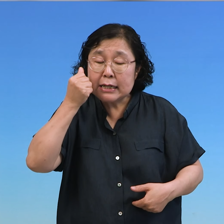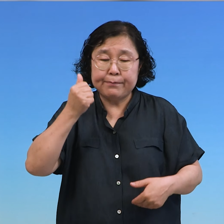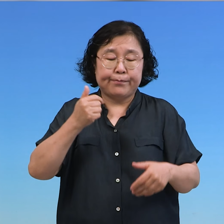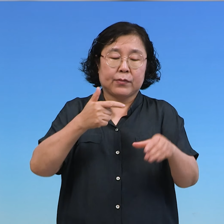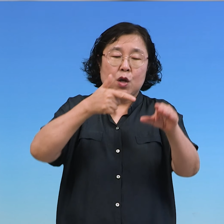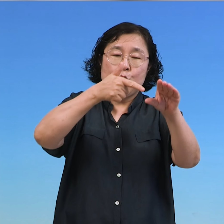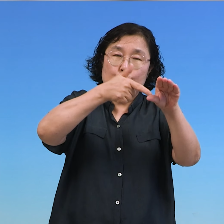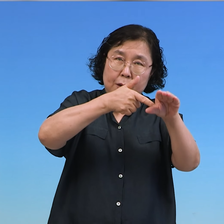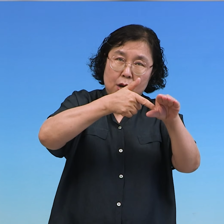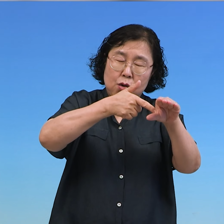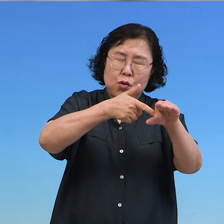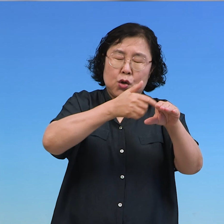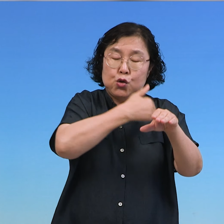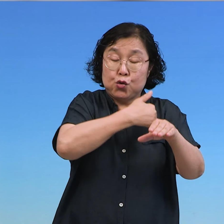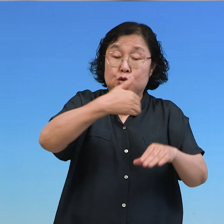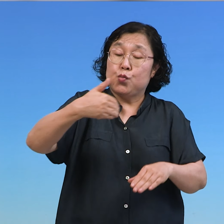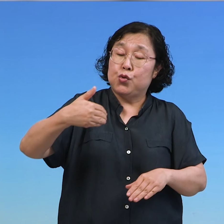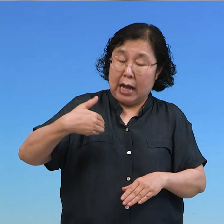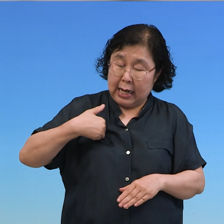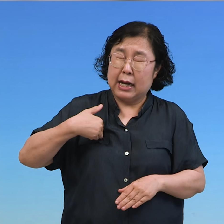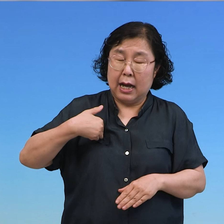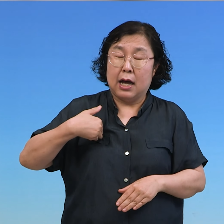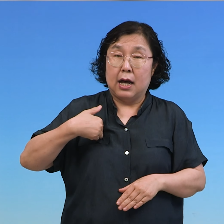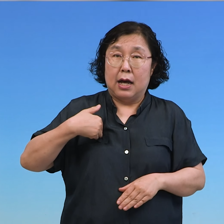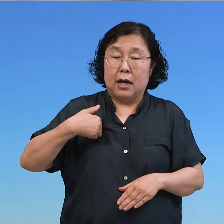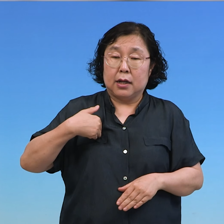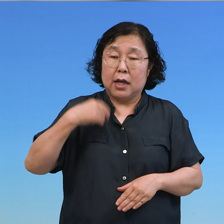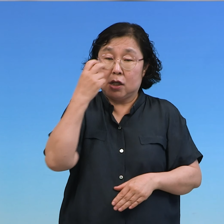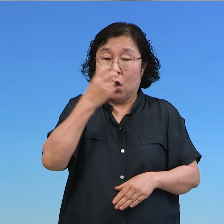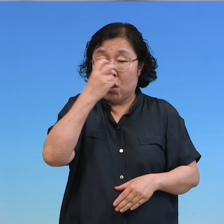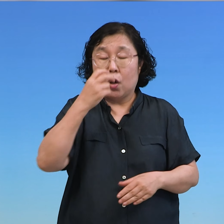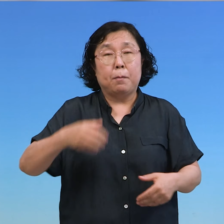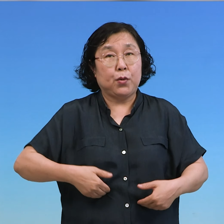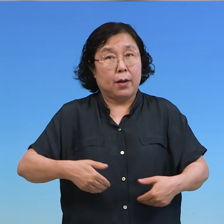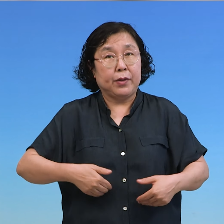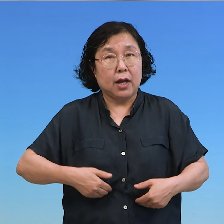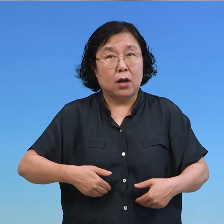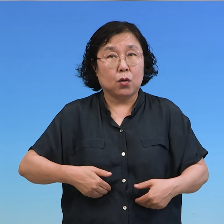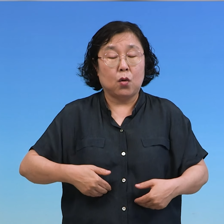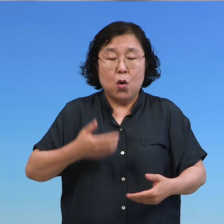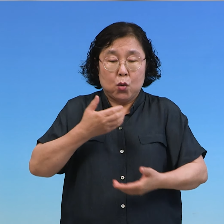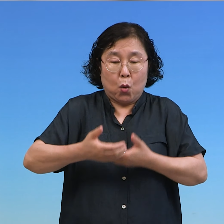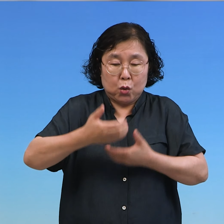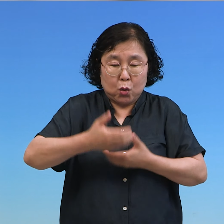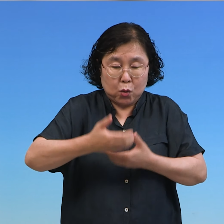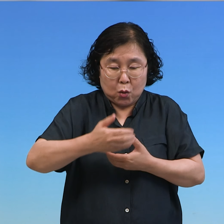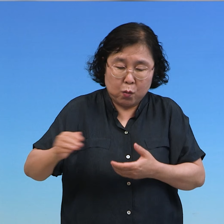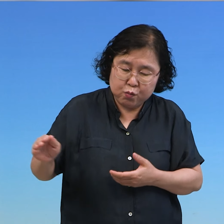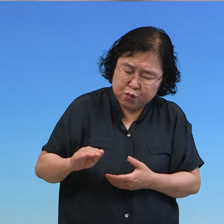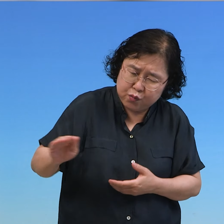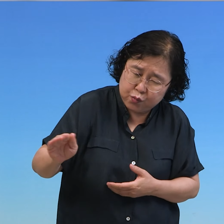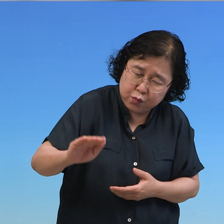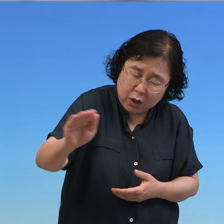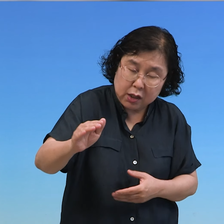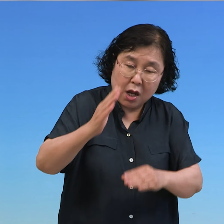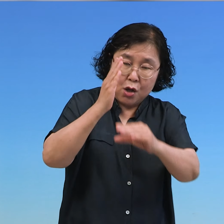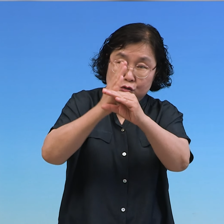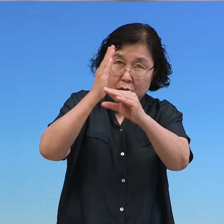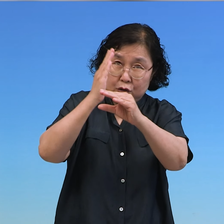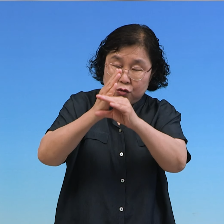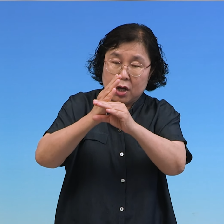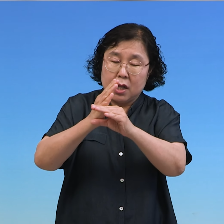중간중간마다 휘발유 넣는 거 있습니까 계속 휘발유를 공급을 받아야 이 운전을 하고 부산까지 갈